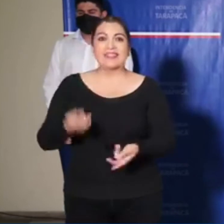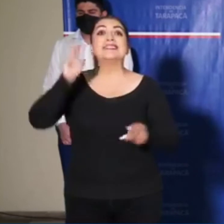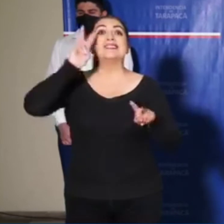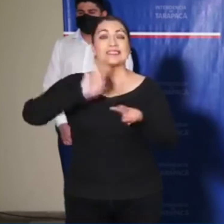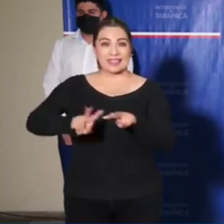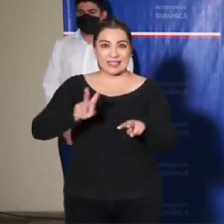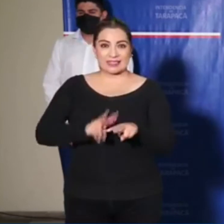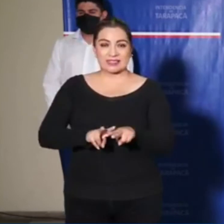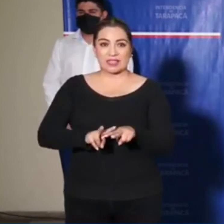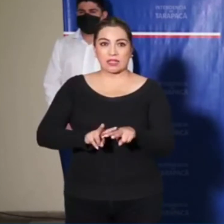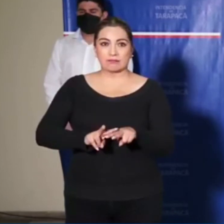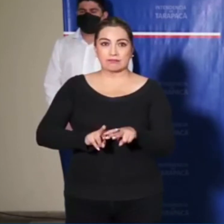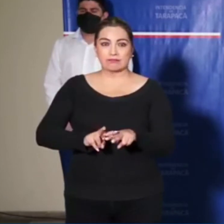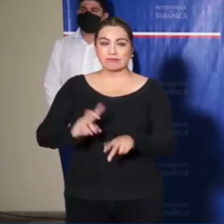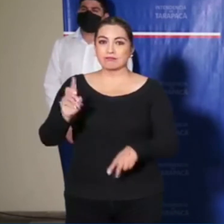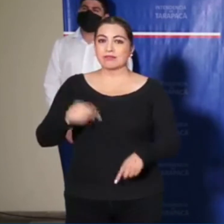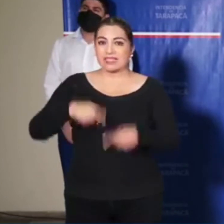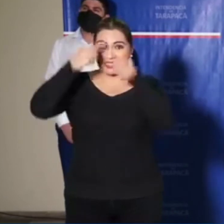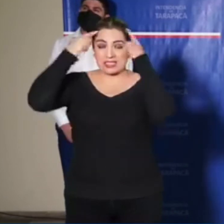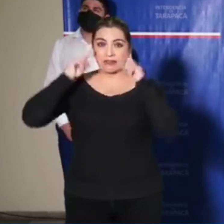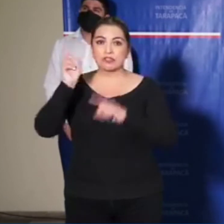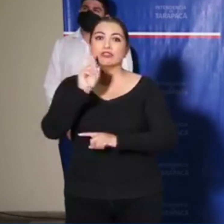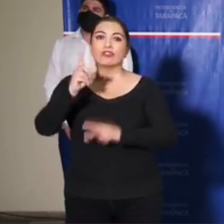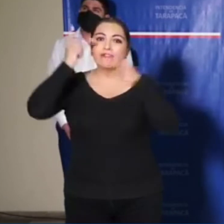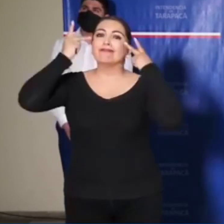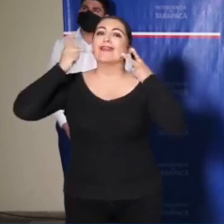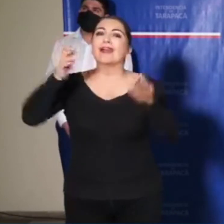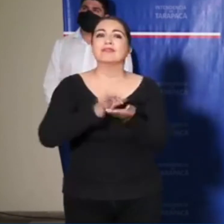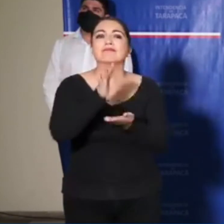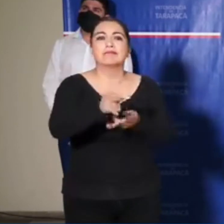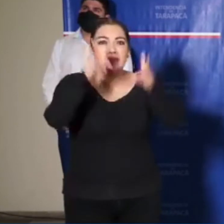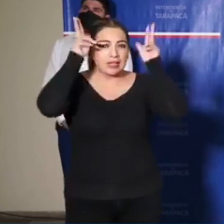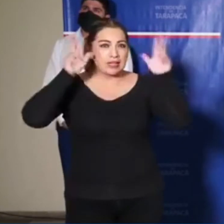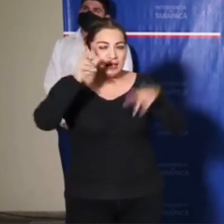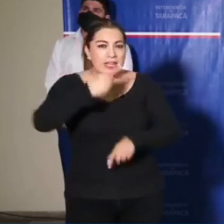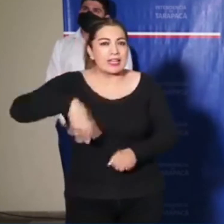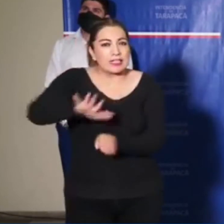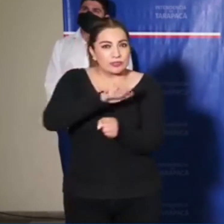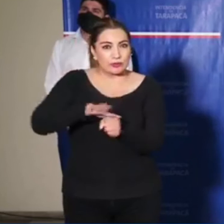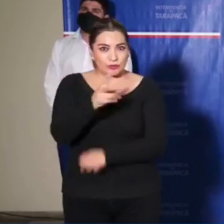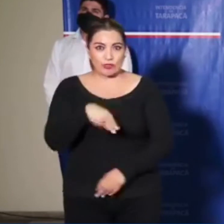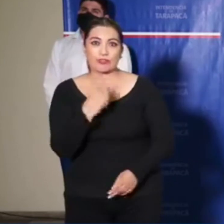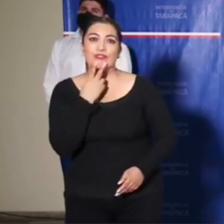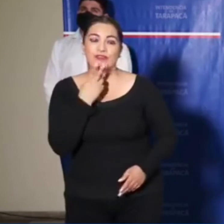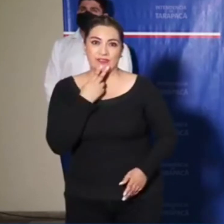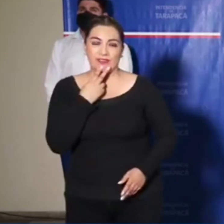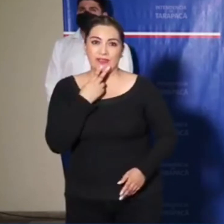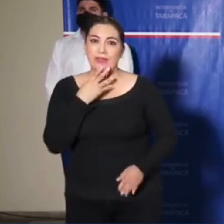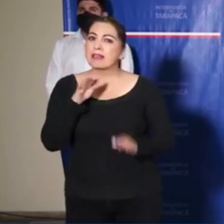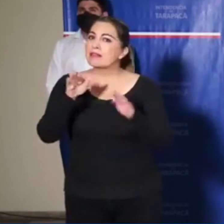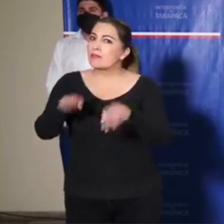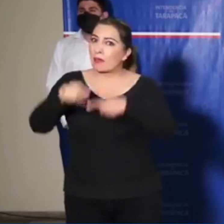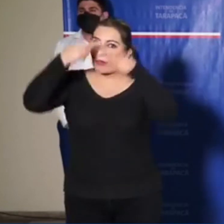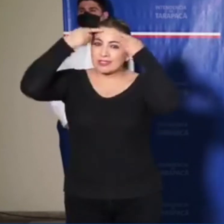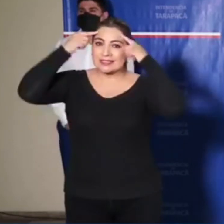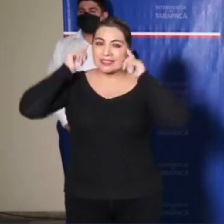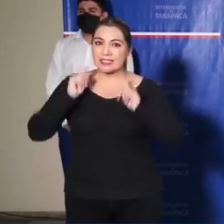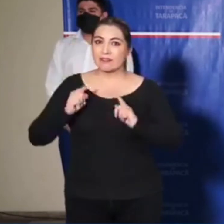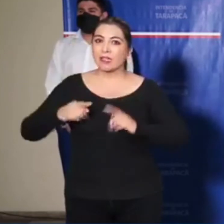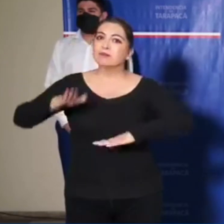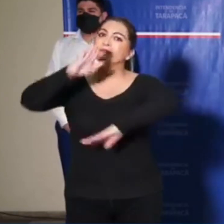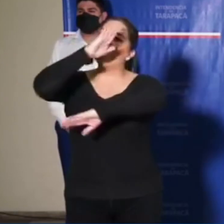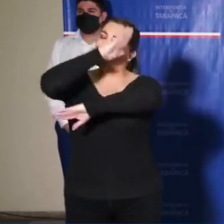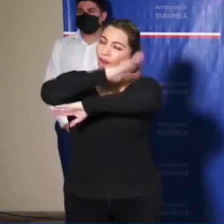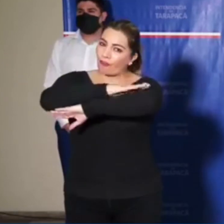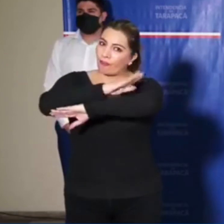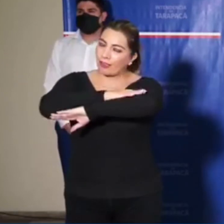ofrecer el sacrificio de no subir al santuario este año por las circunstancias que vivimos, y ofreciendo así el sacrificio de la